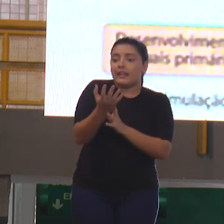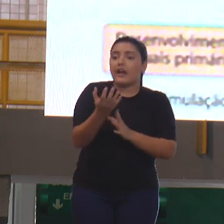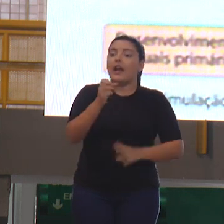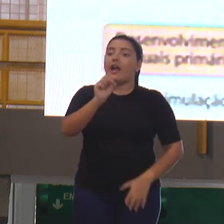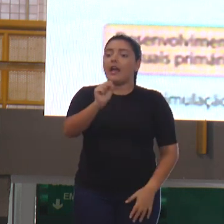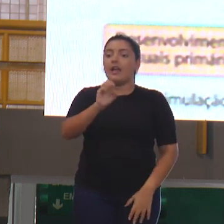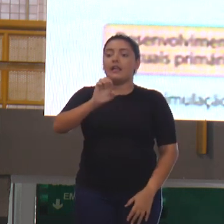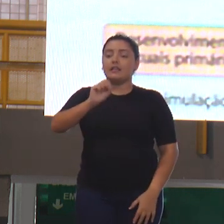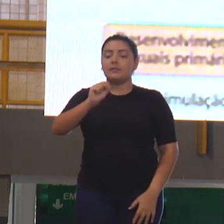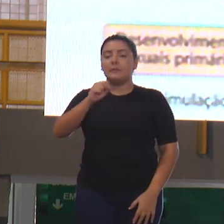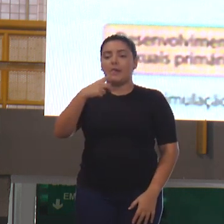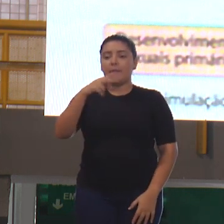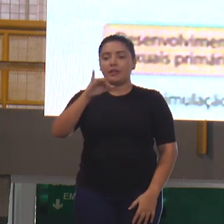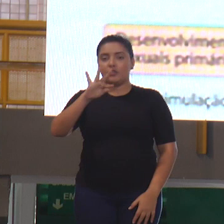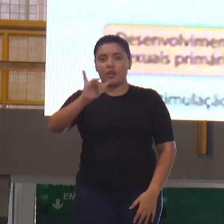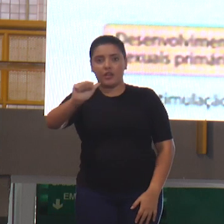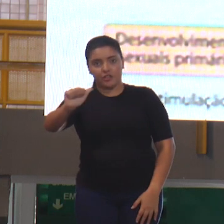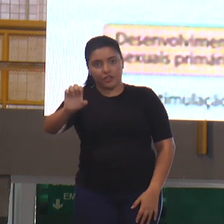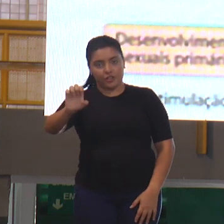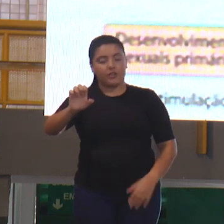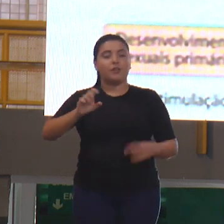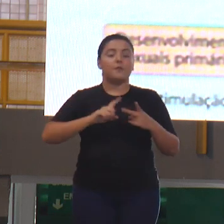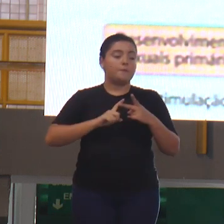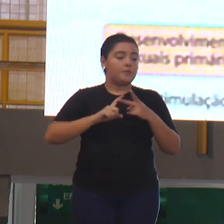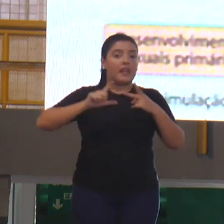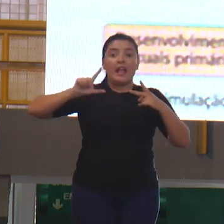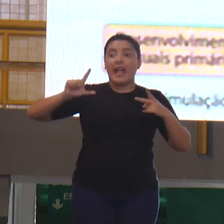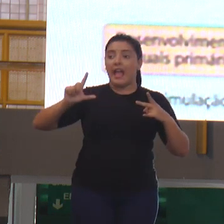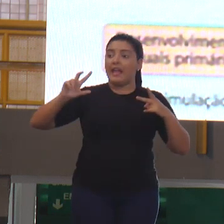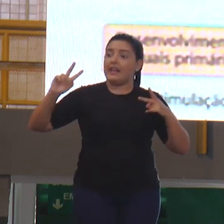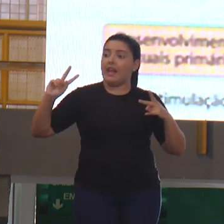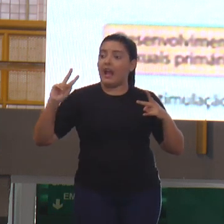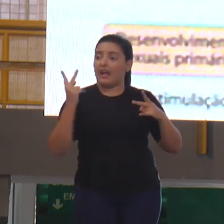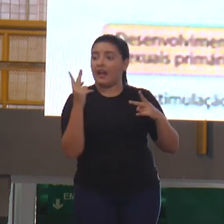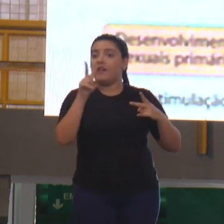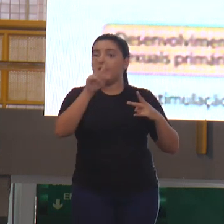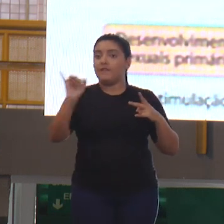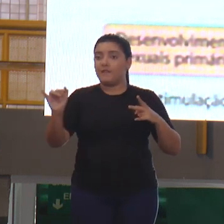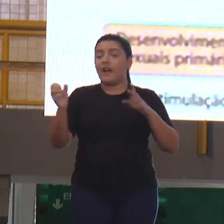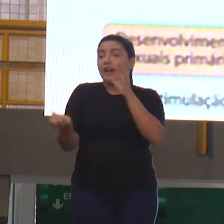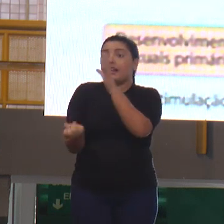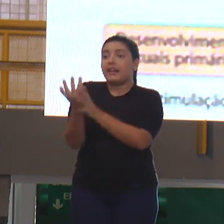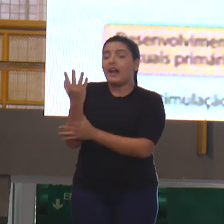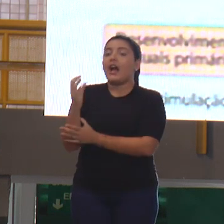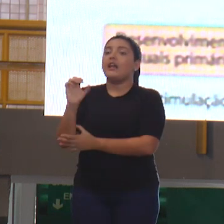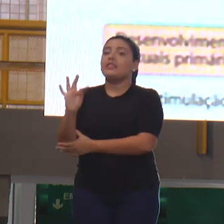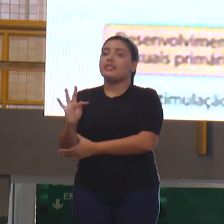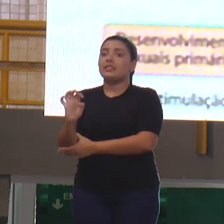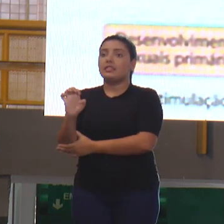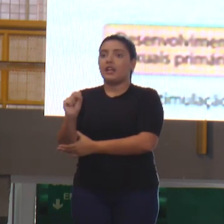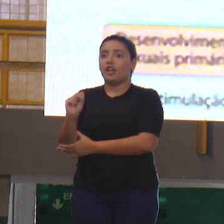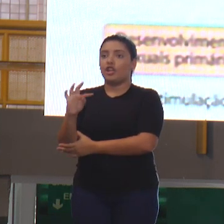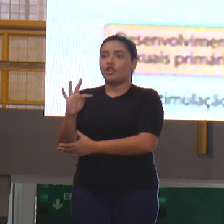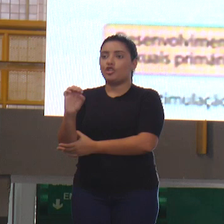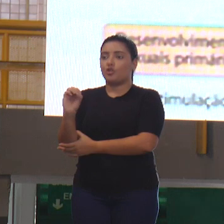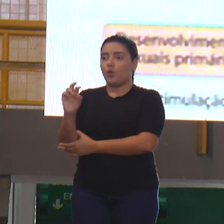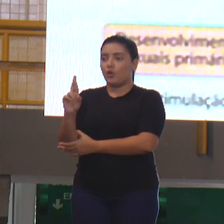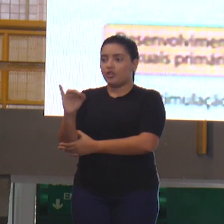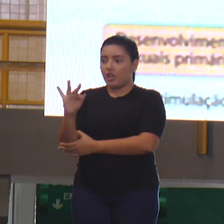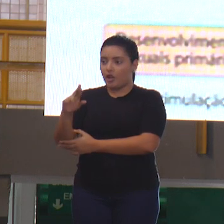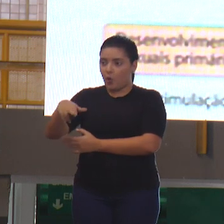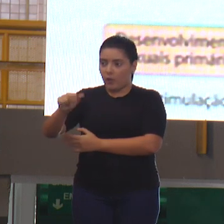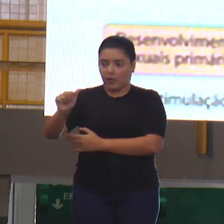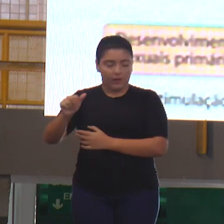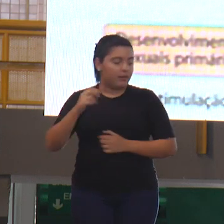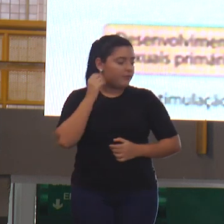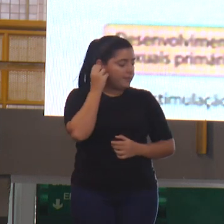espermatozoides, né? E o LH é o hormônio que produz a testosterona, tá certo? Então,